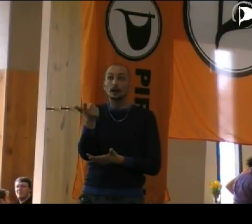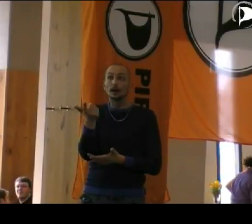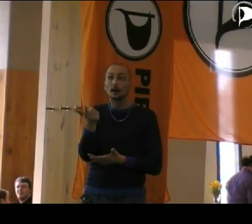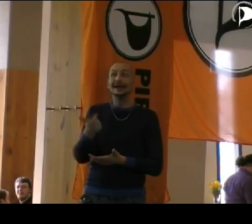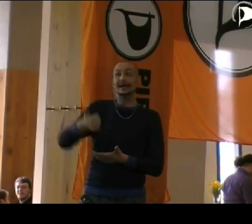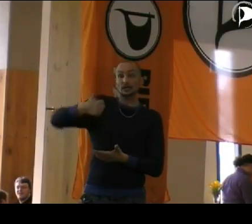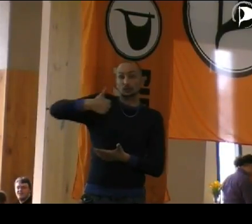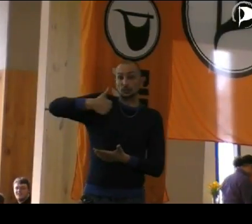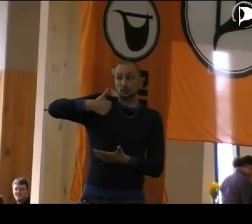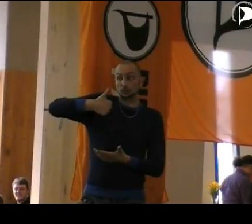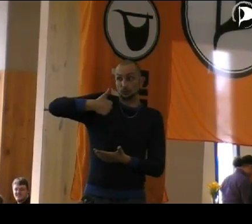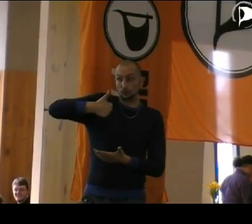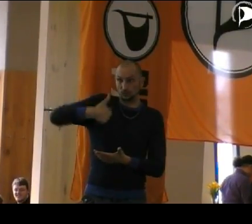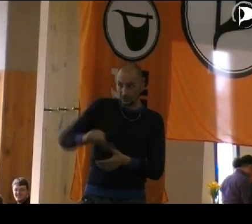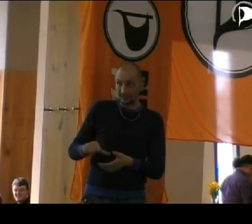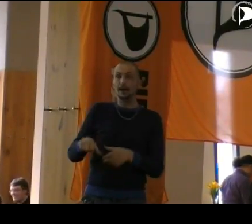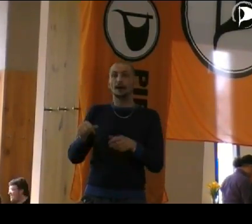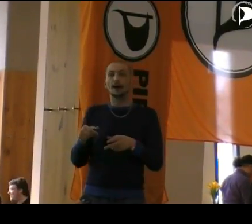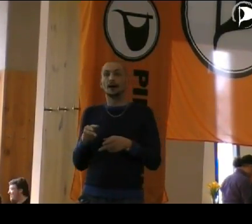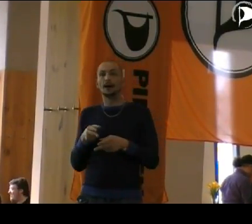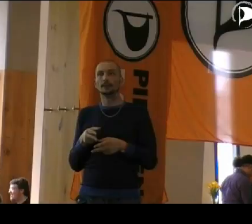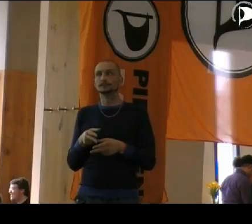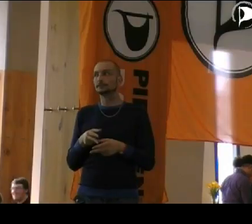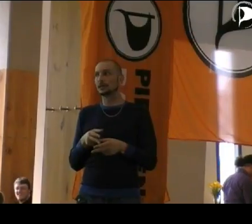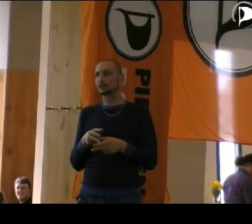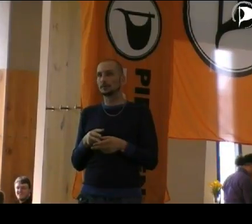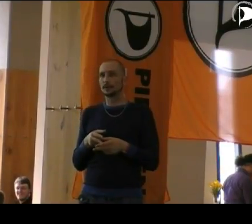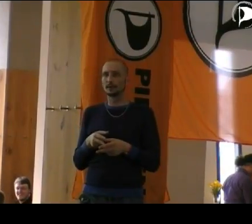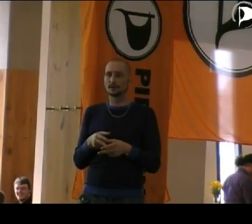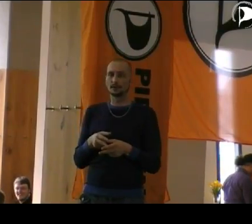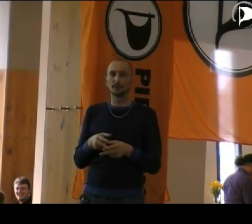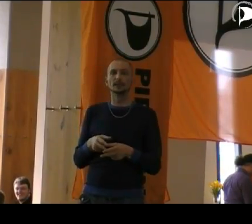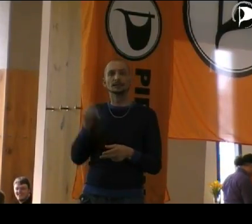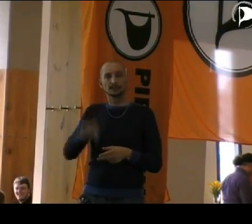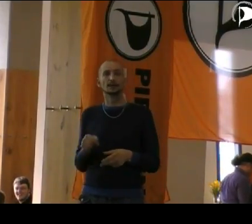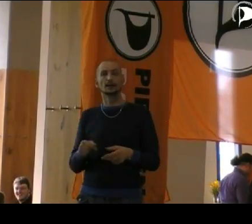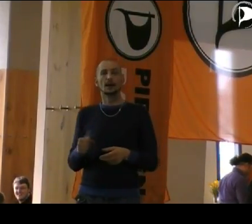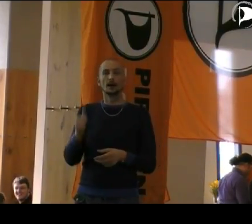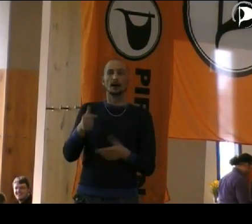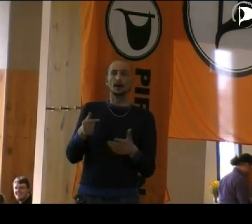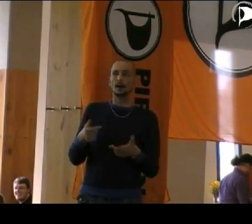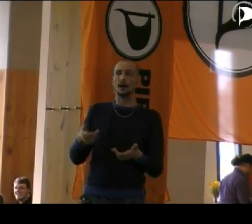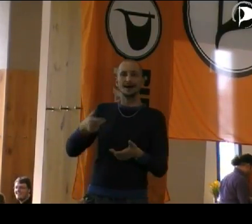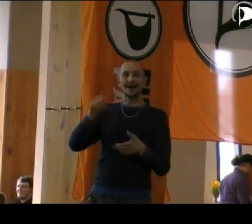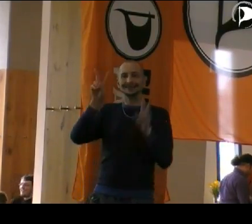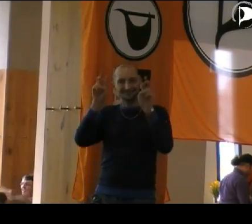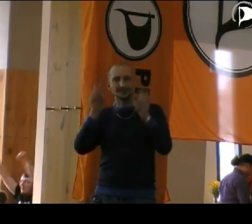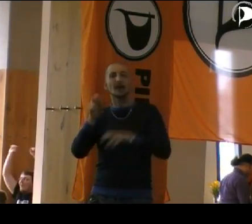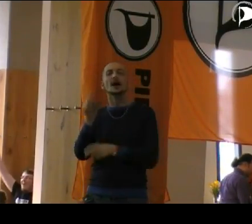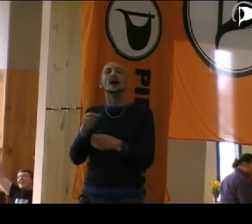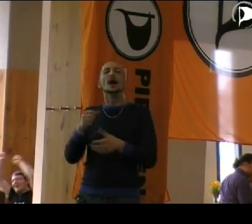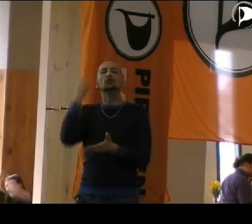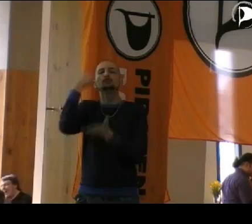auch in physischen aufruf nicht transparent steigen lässt sich das was bei mir